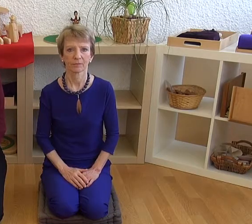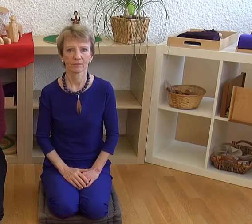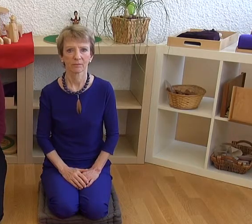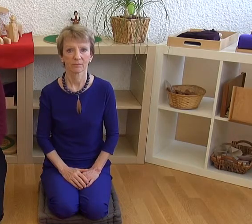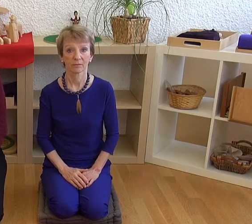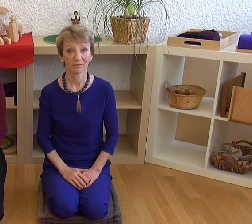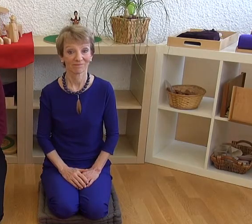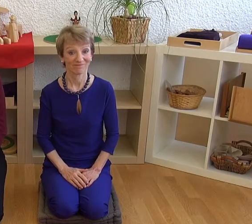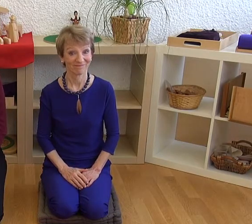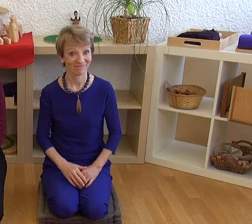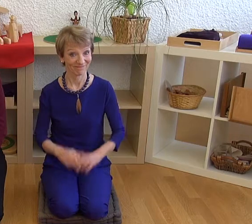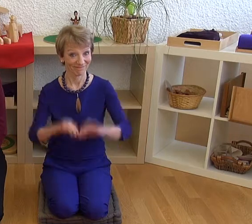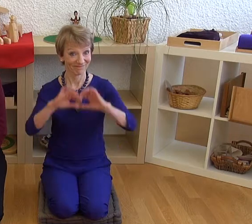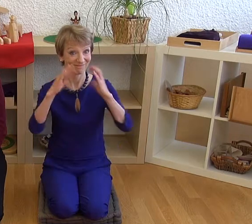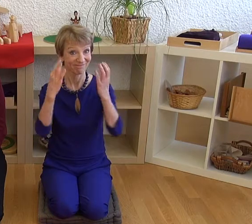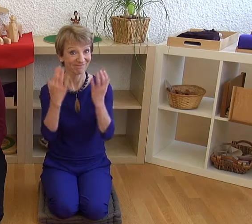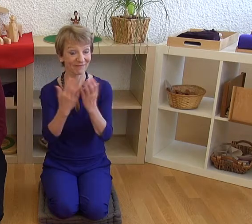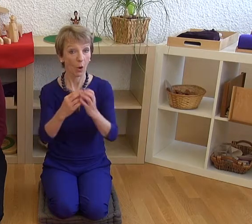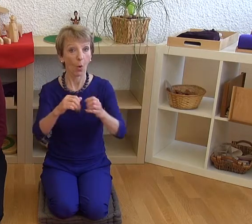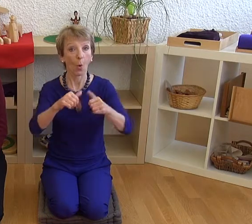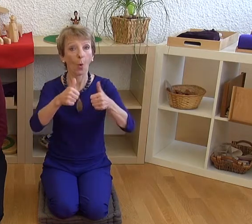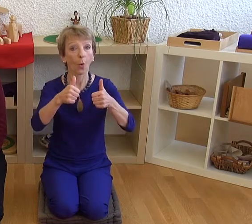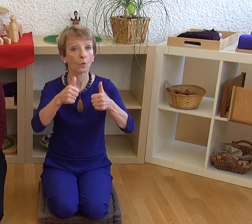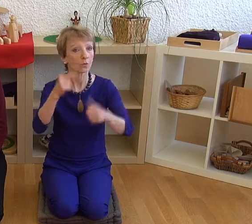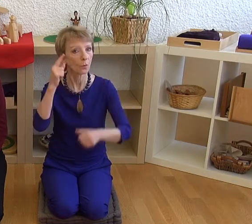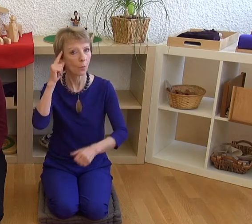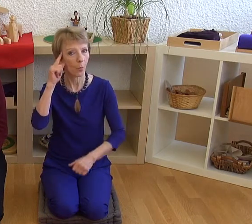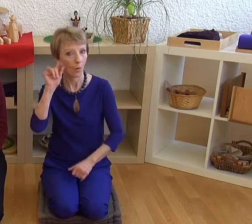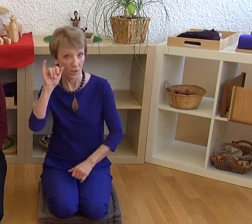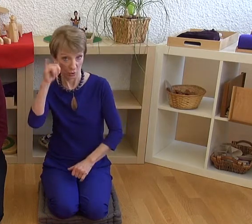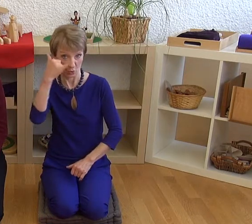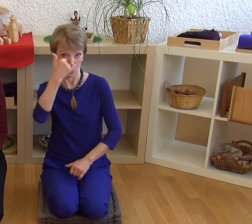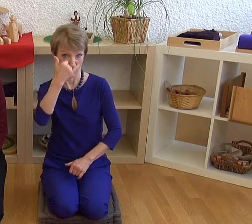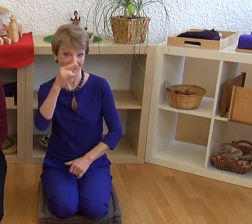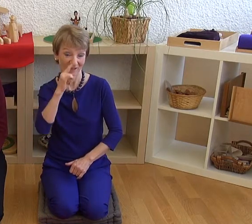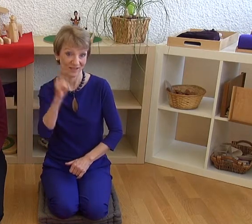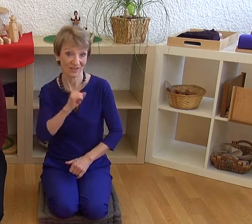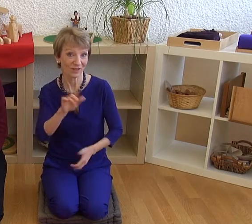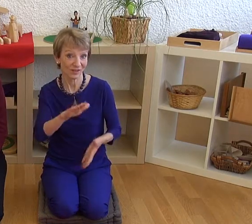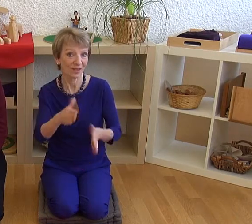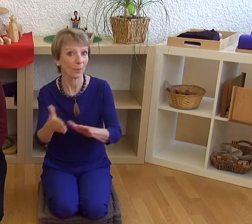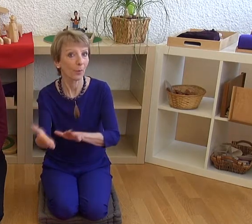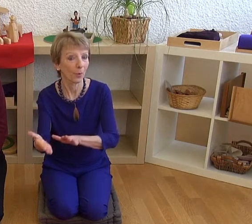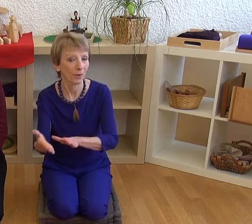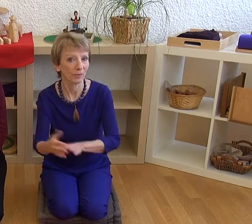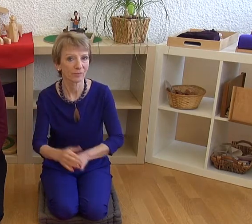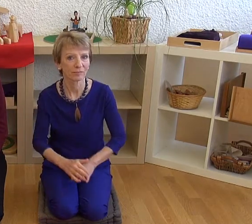Ils n'étaient que 11 parce que Judas était déjà mort.